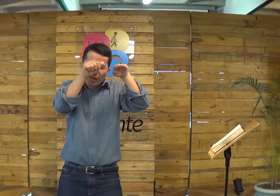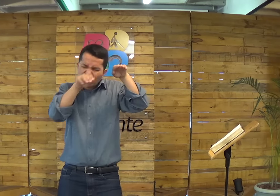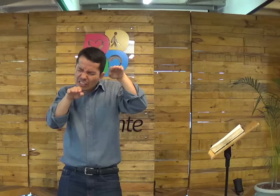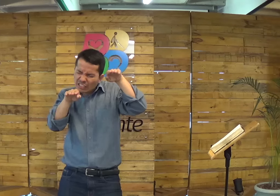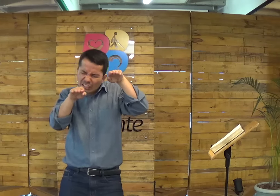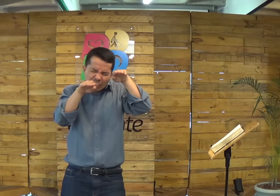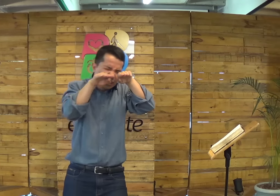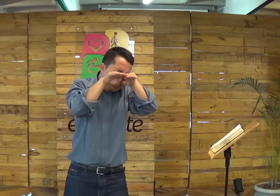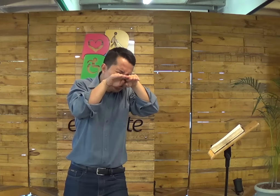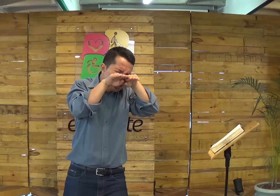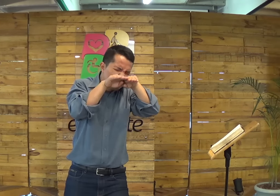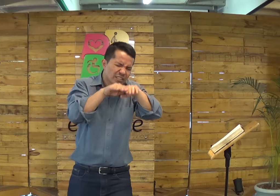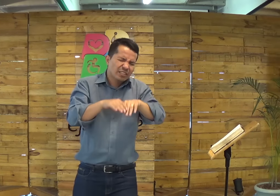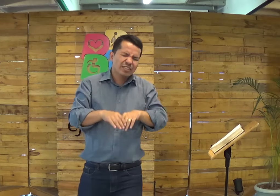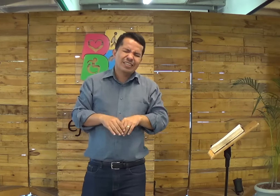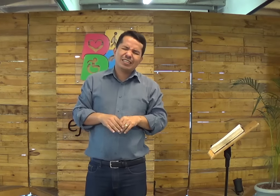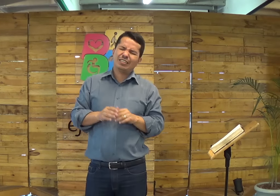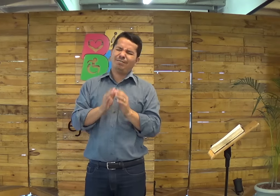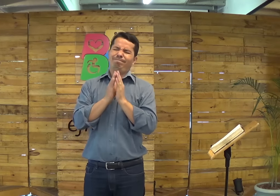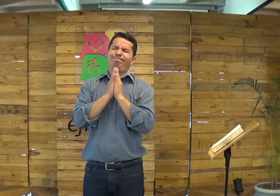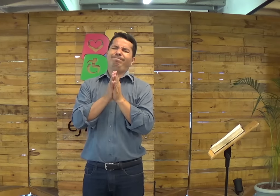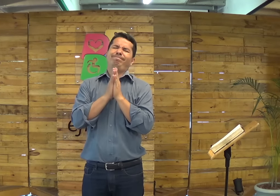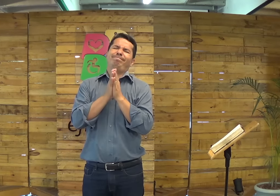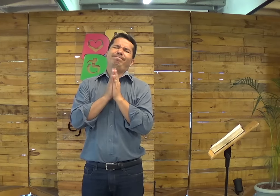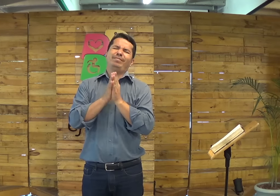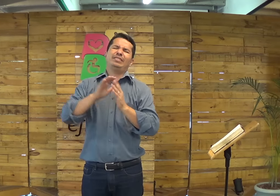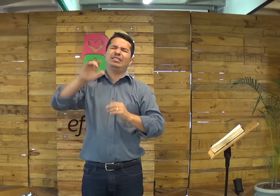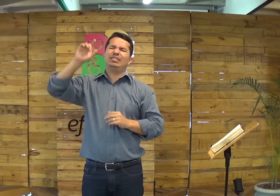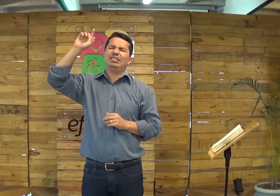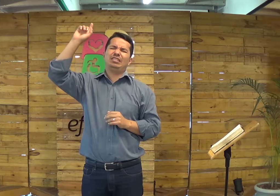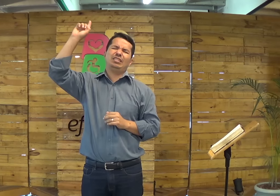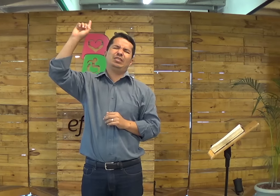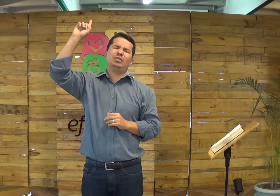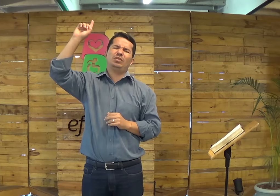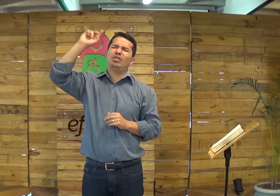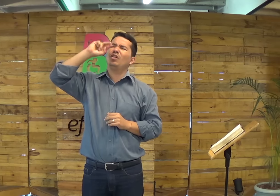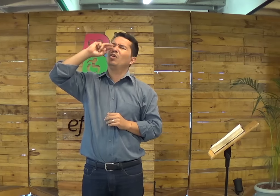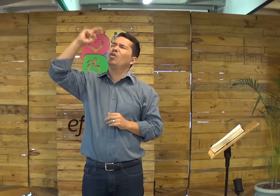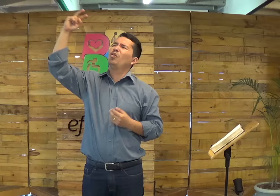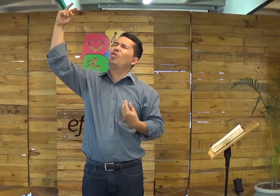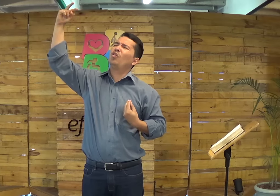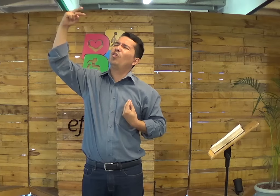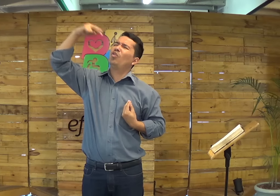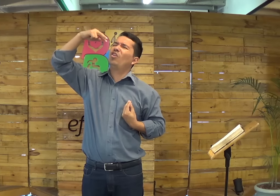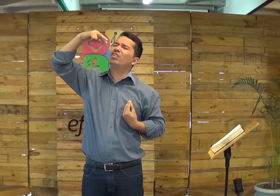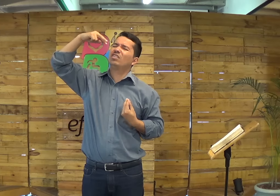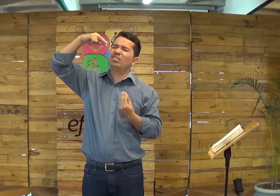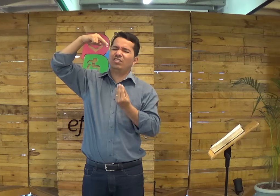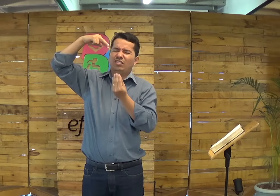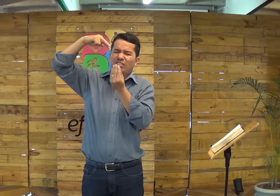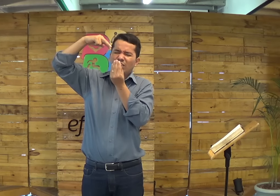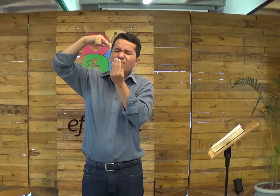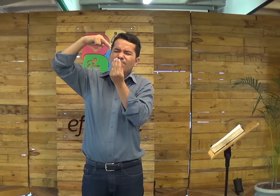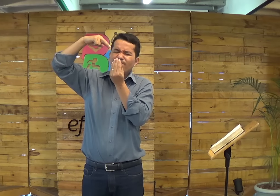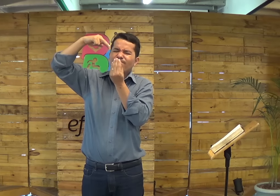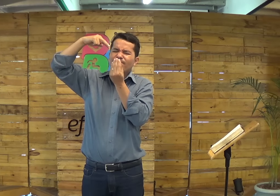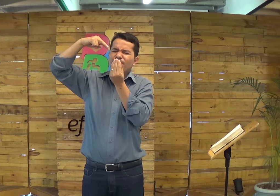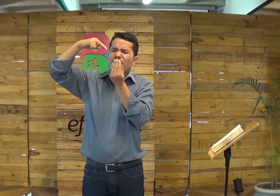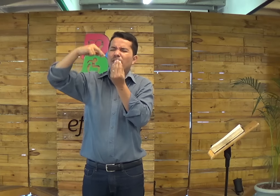igual ao que era Deus por favor olha a nossa